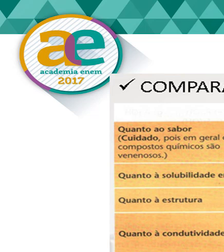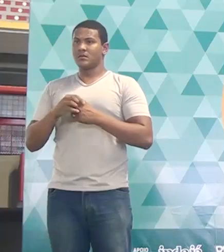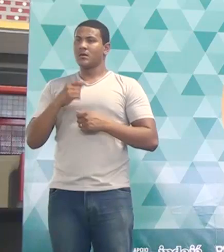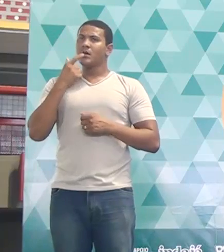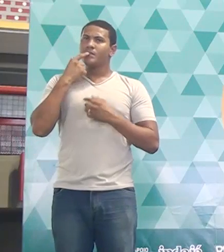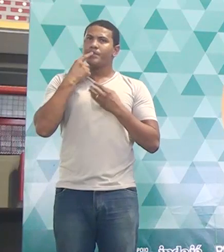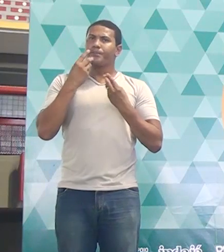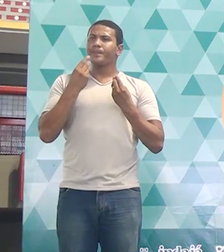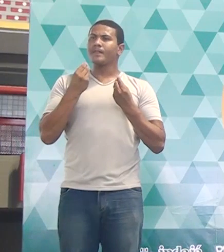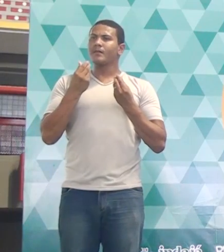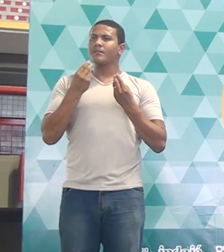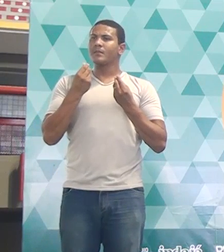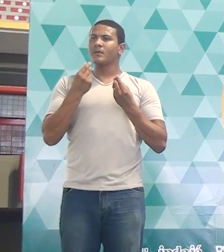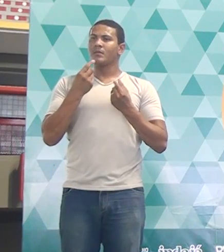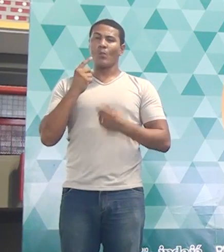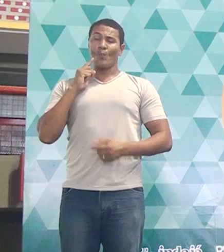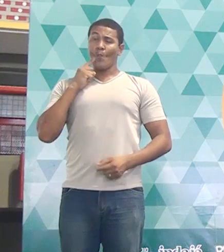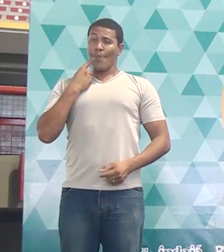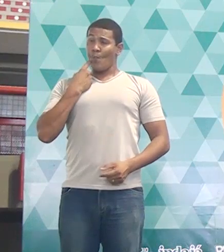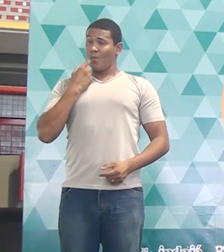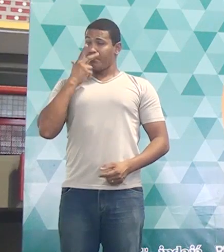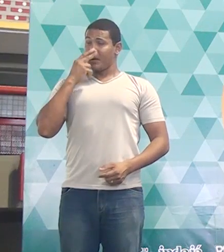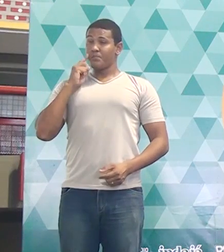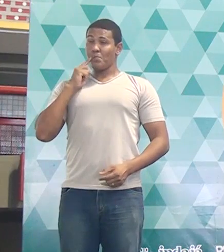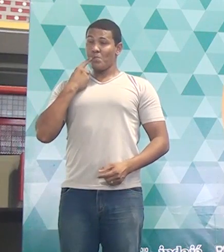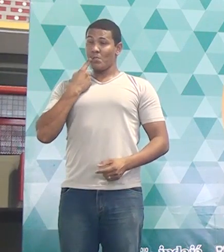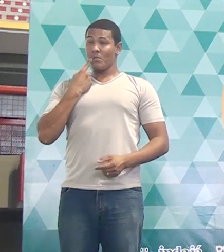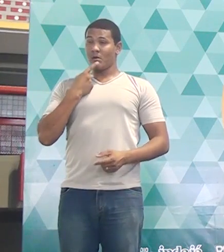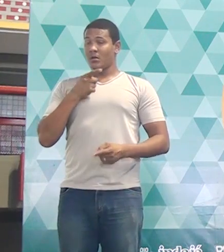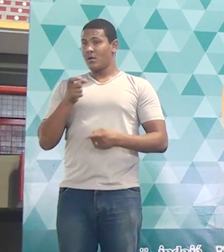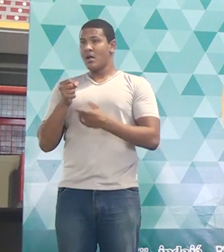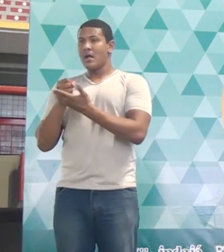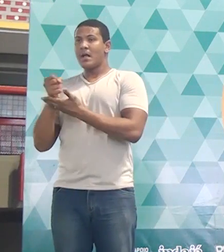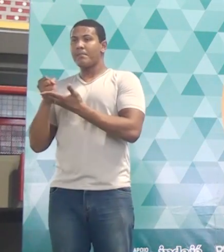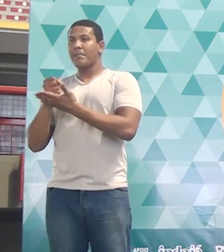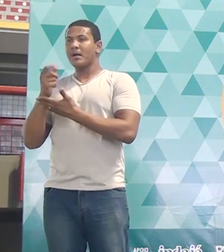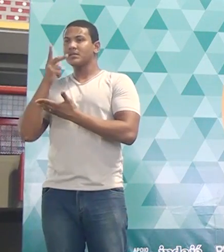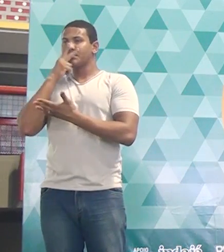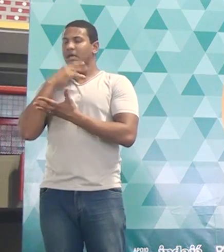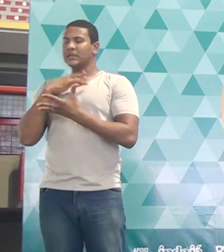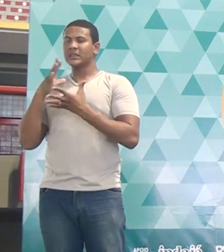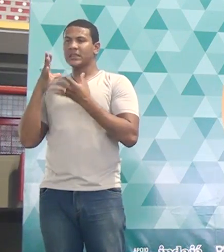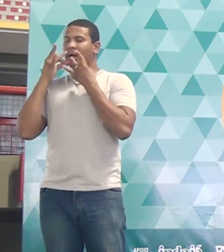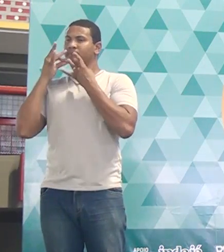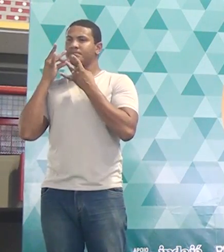é azedo e base tem sabor adstringente.